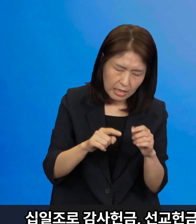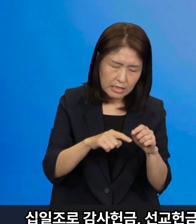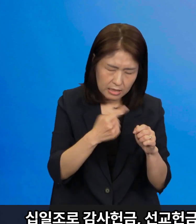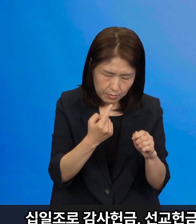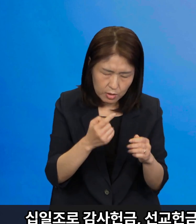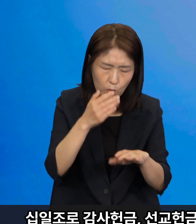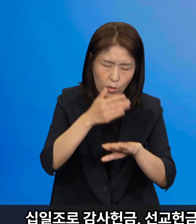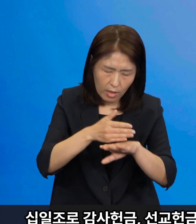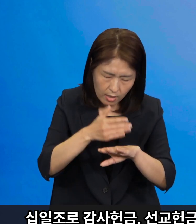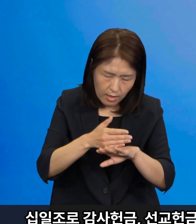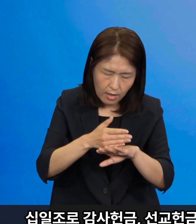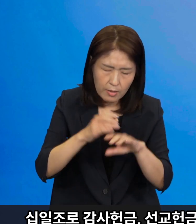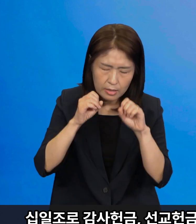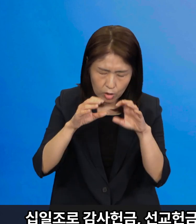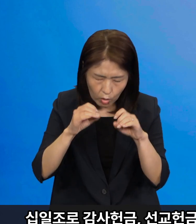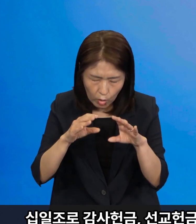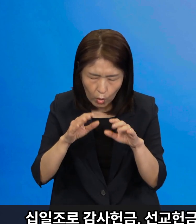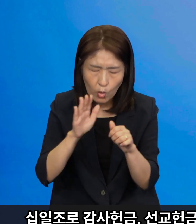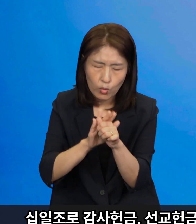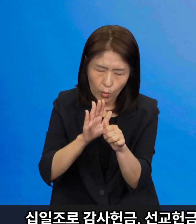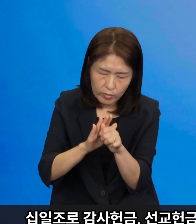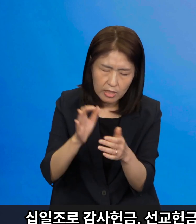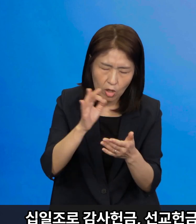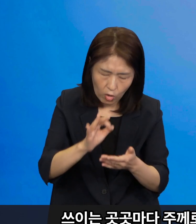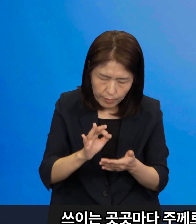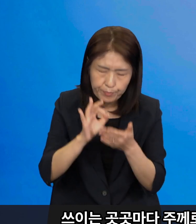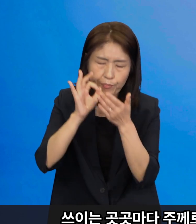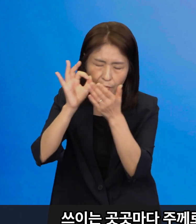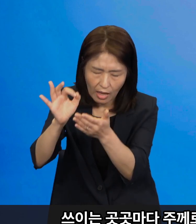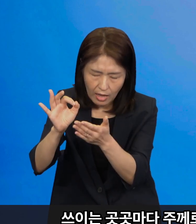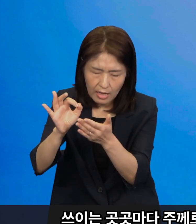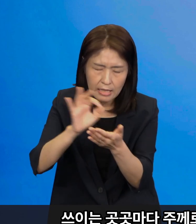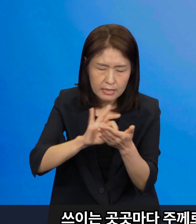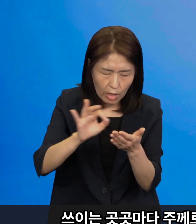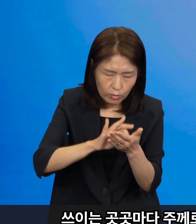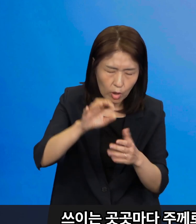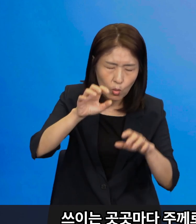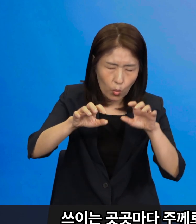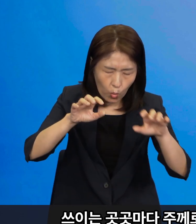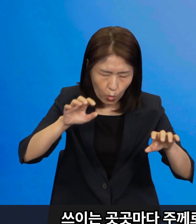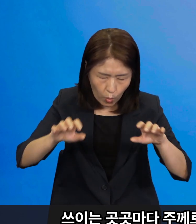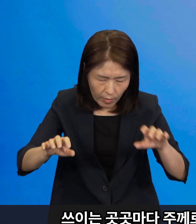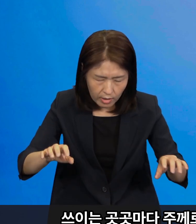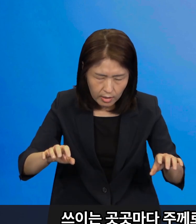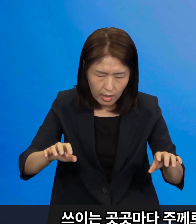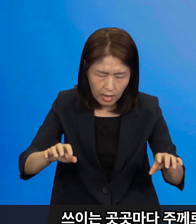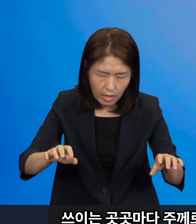감사헌금, 성경금으로, 구제헌금으로 주님께 올려드리오니 쓰이는 곳곳마다 주께로 돌아온